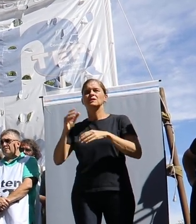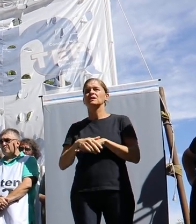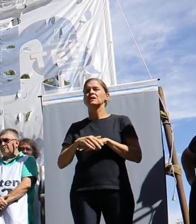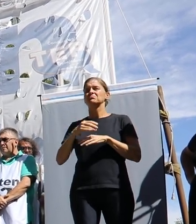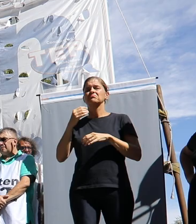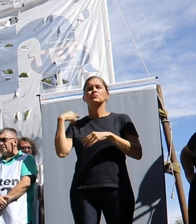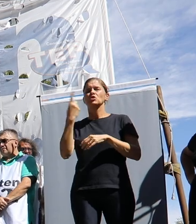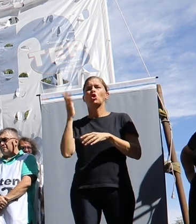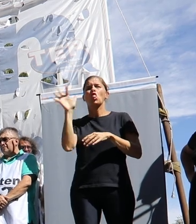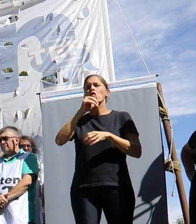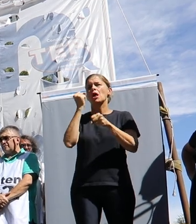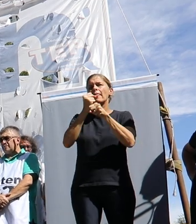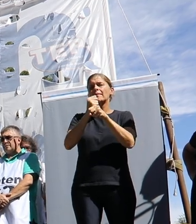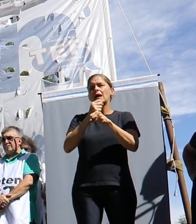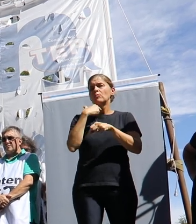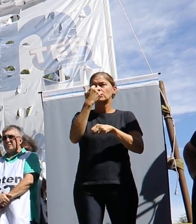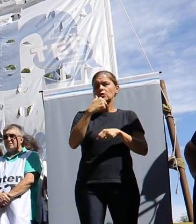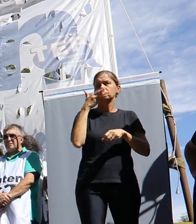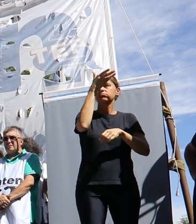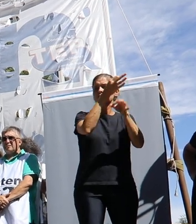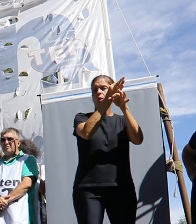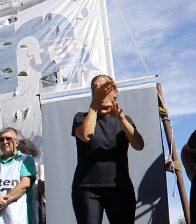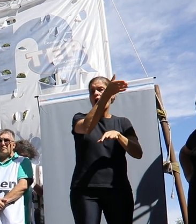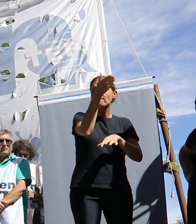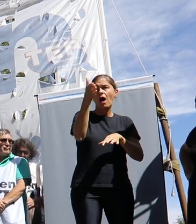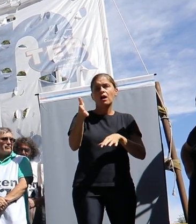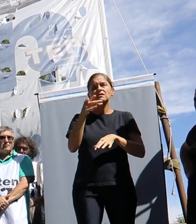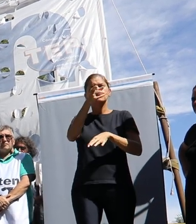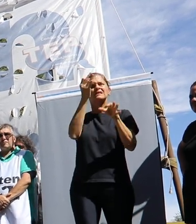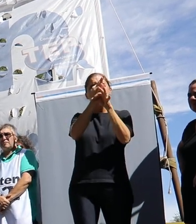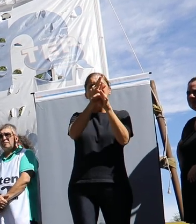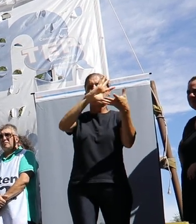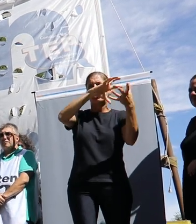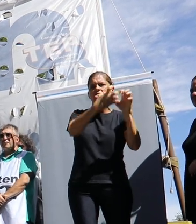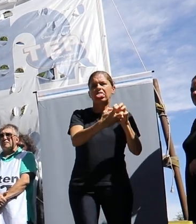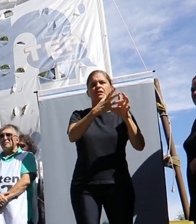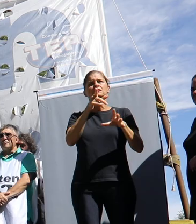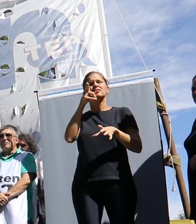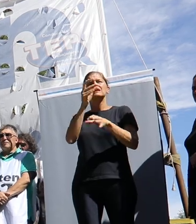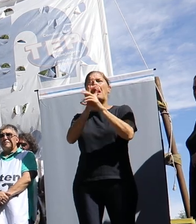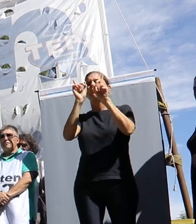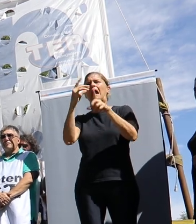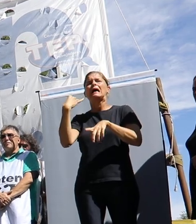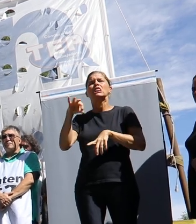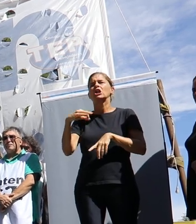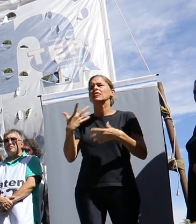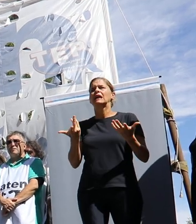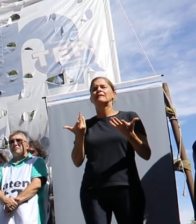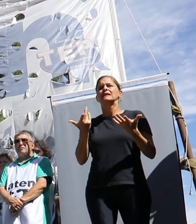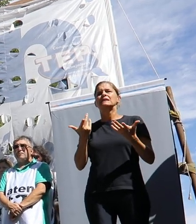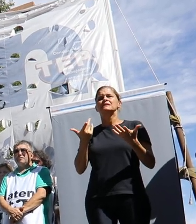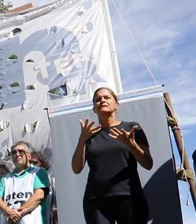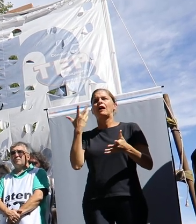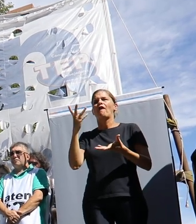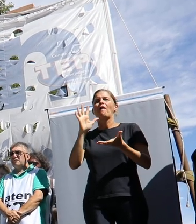pibas son las que van a la escuela esas escuelas que están deterioradas donde los maestros tienen que hacer un montón de